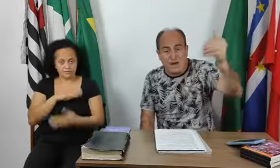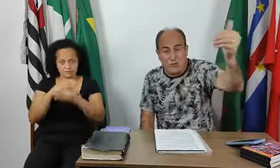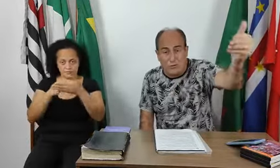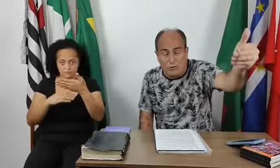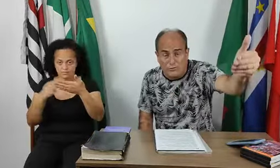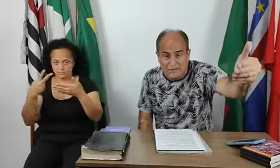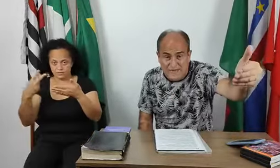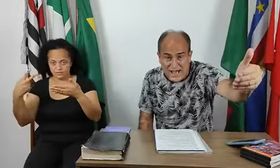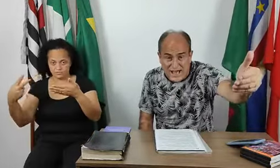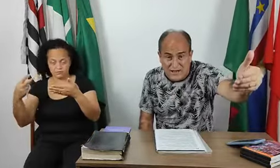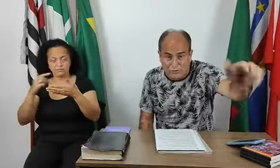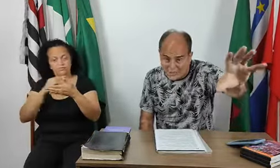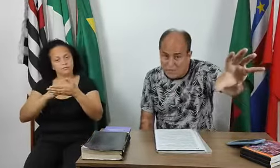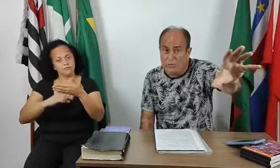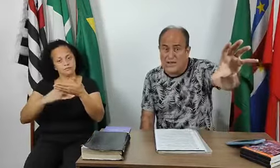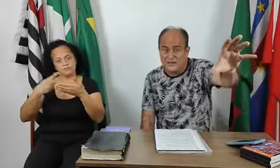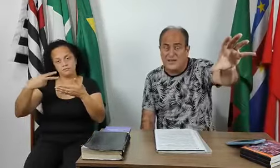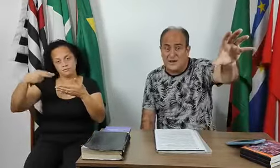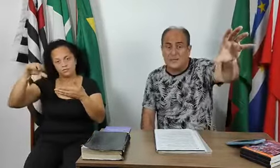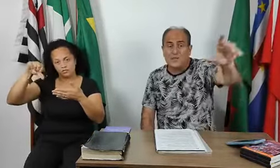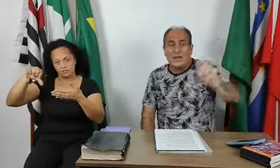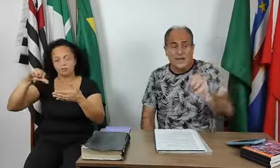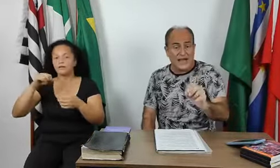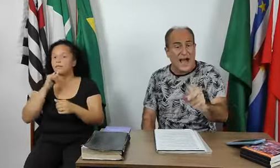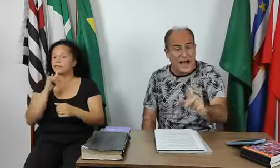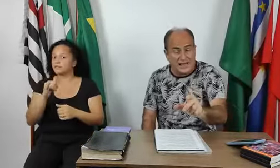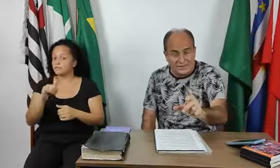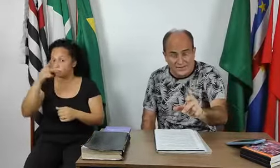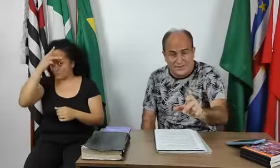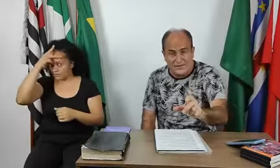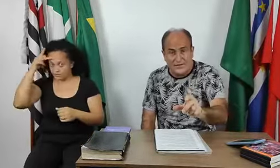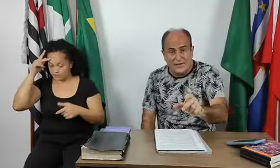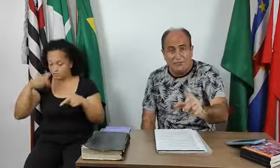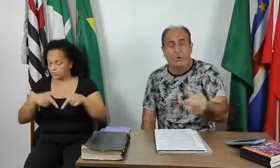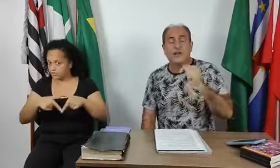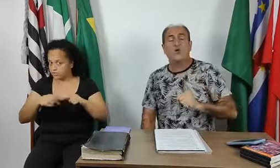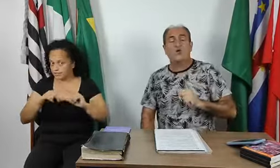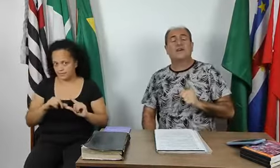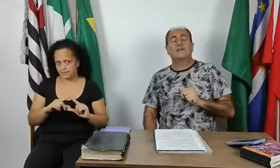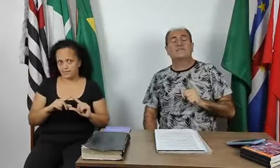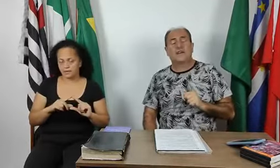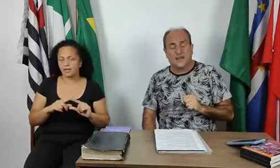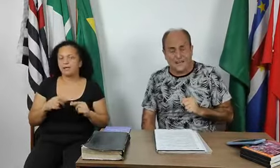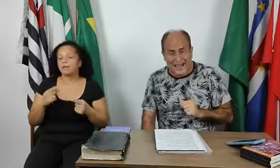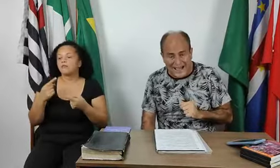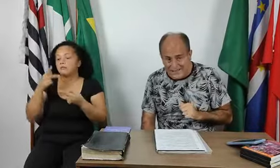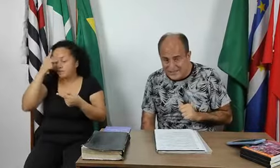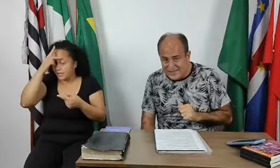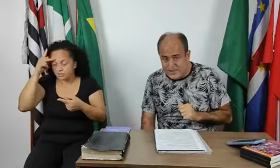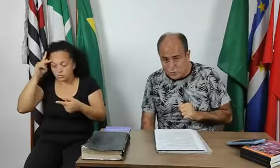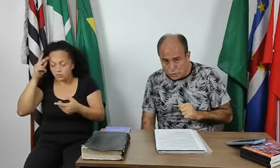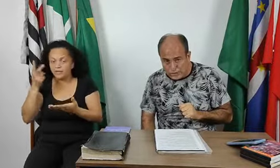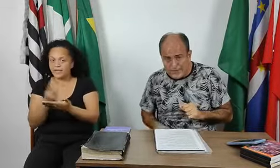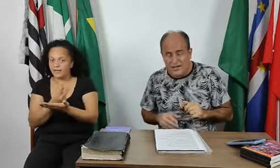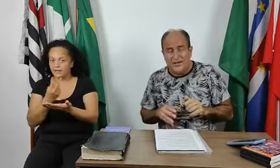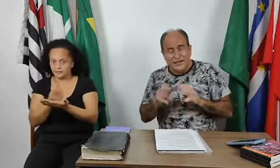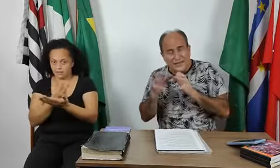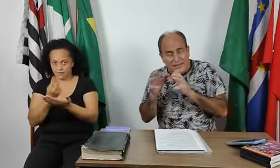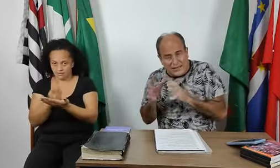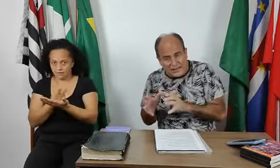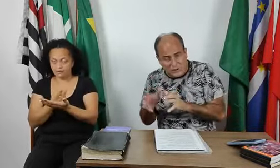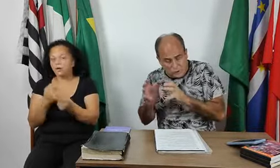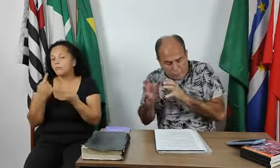disse para o povo de Israel, naquela ocasião: errais por não conhecerem as Escrituras